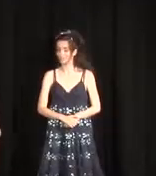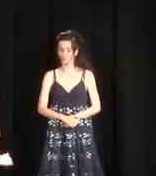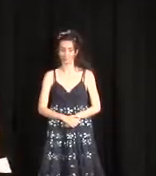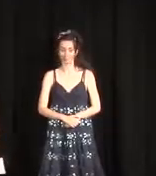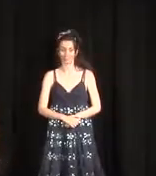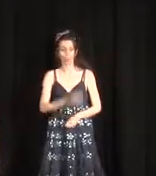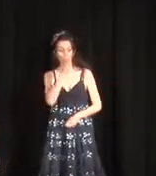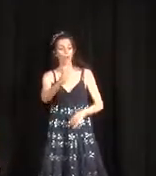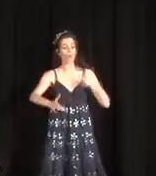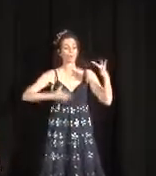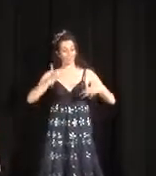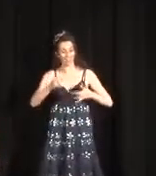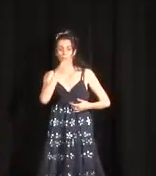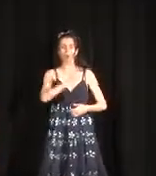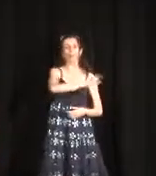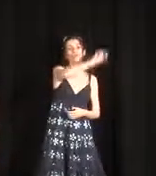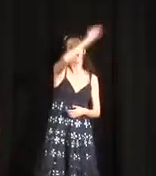un agréable voyage au pays des signes.